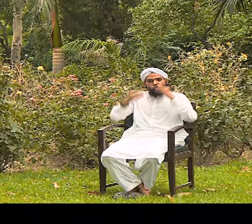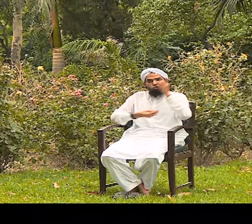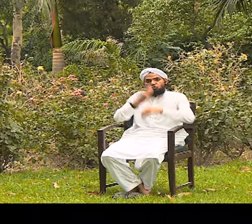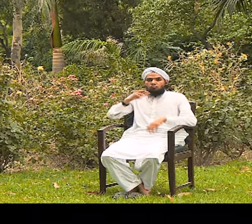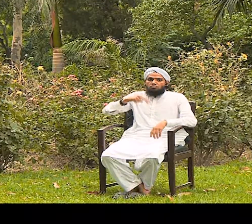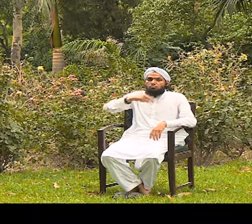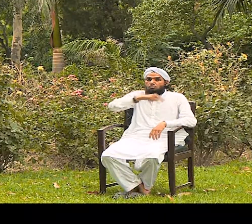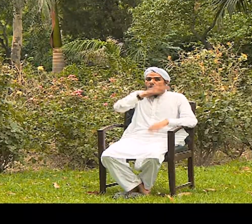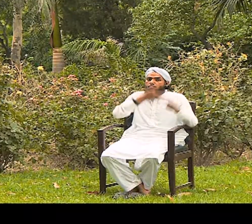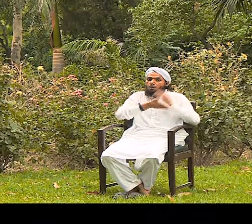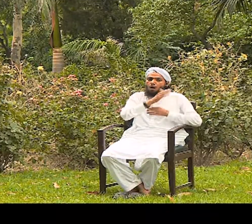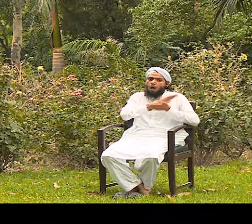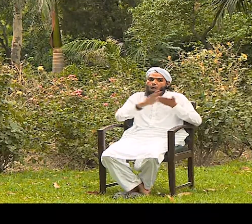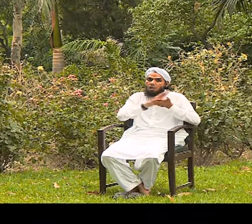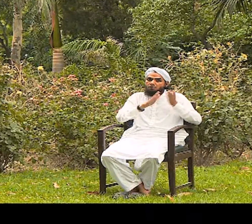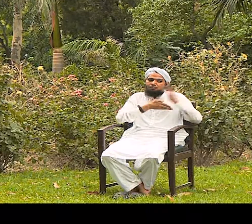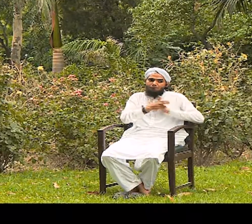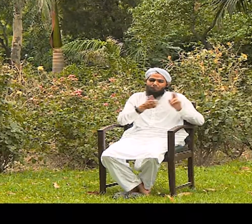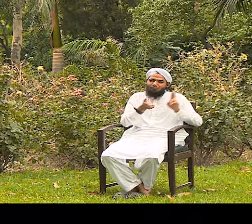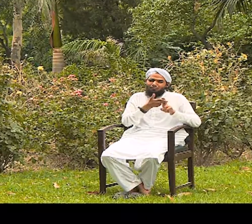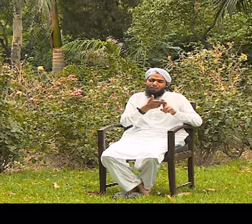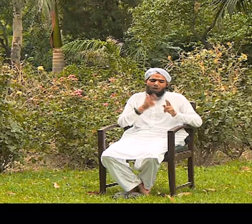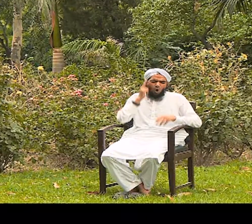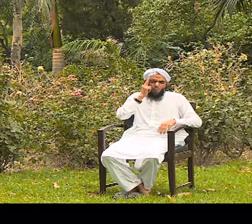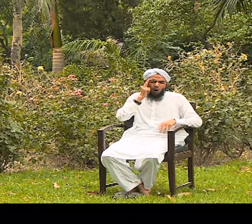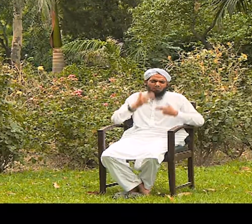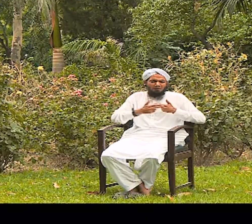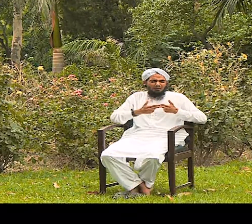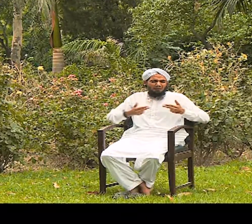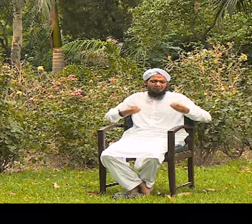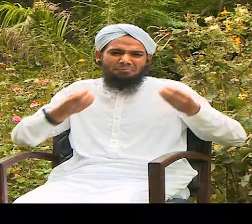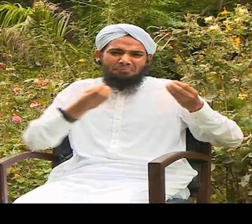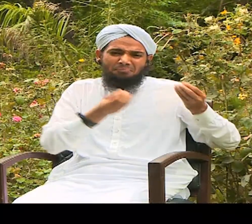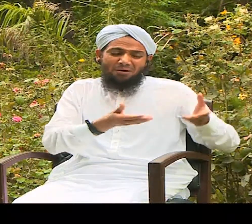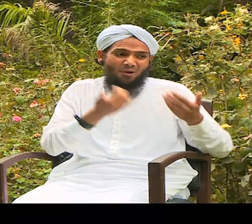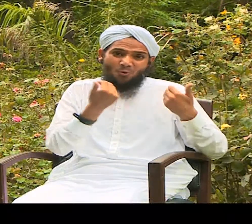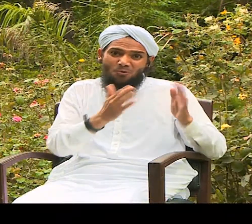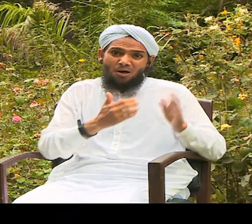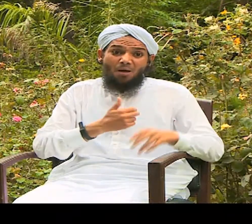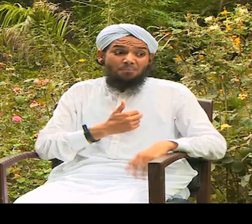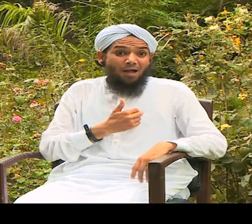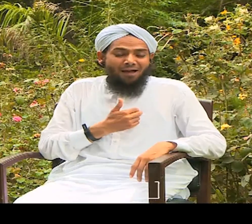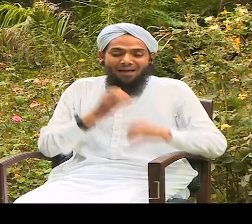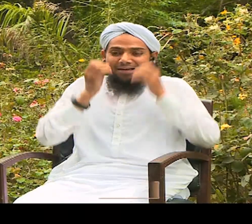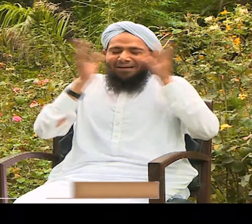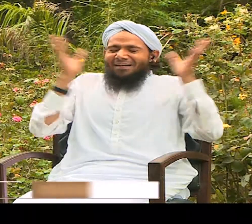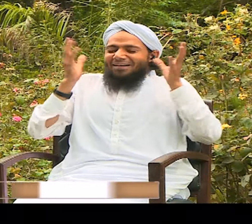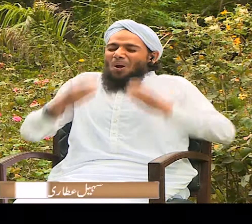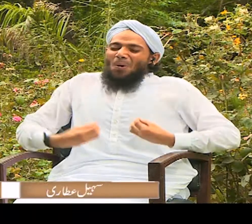تو میں فوراً ابن ہرون کے پاس گیا اور اسے اپنا پورا خواب سنایا۔ خدا پاک کی قسم، میرا خواب سن کر وہ